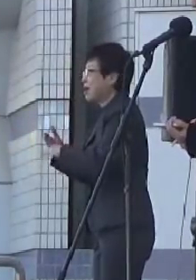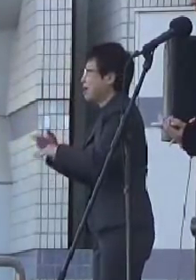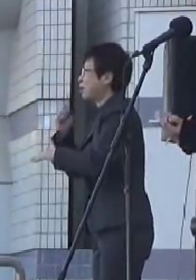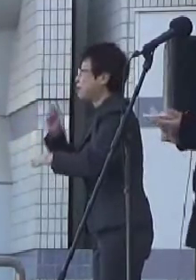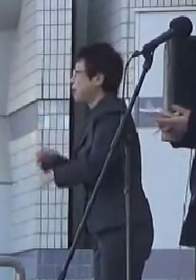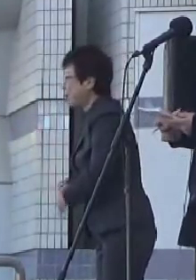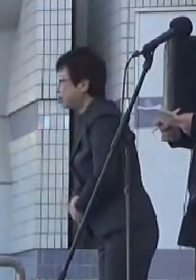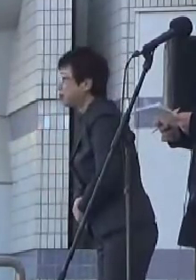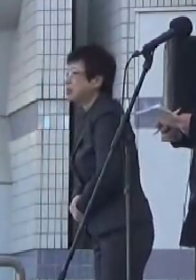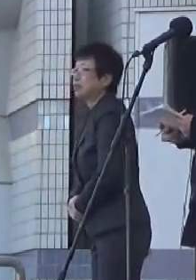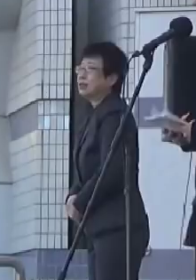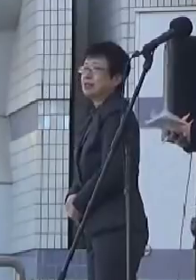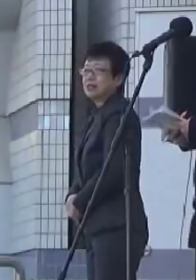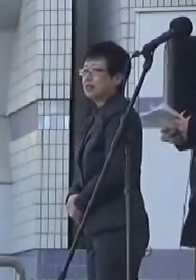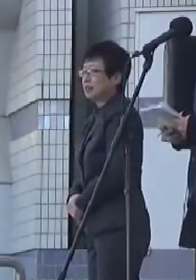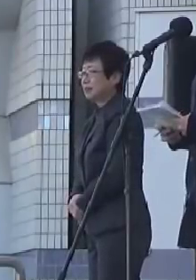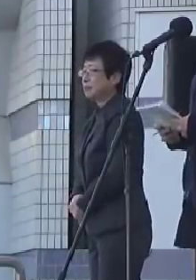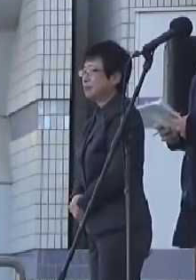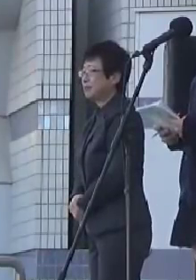とうございます。